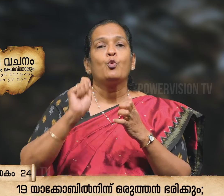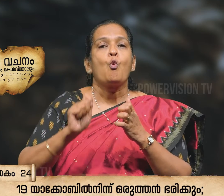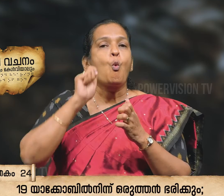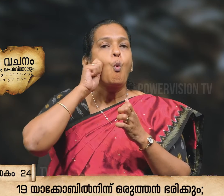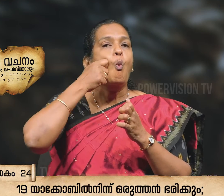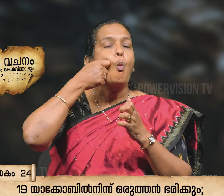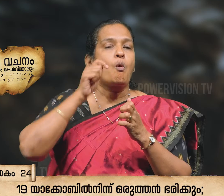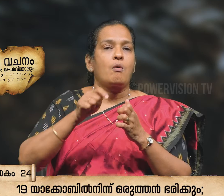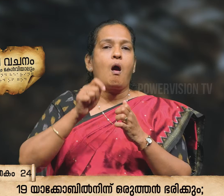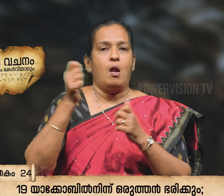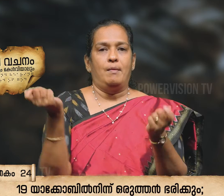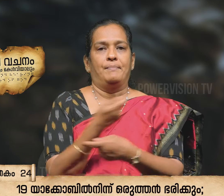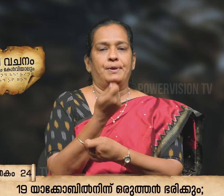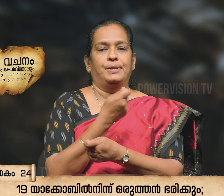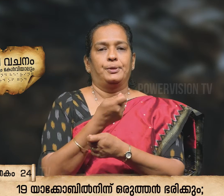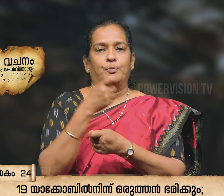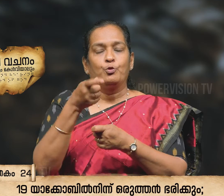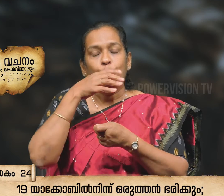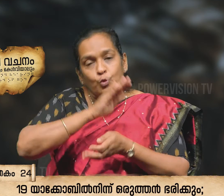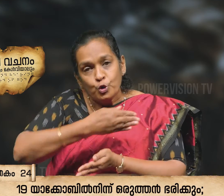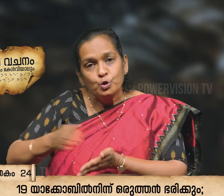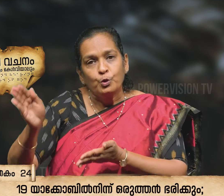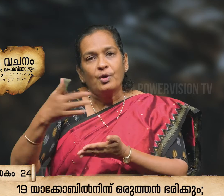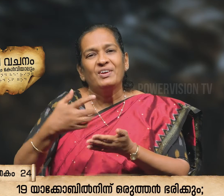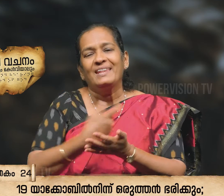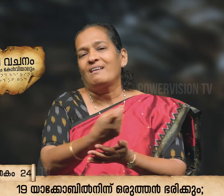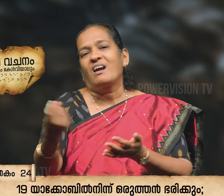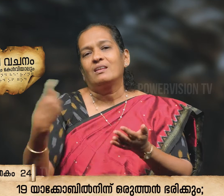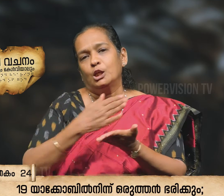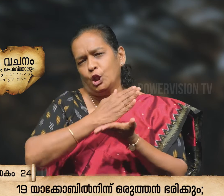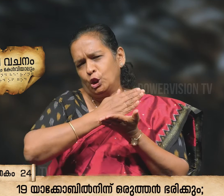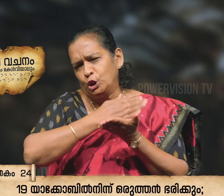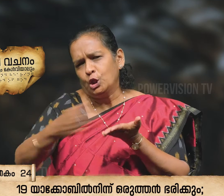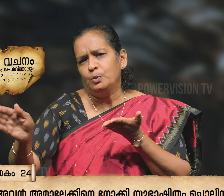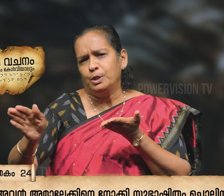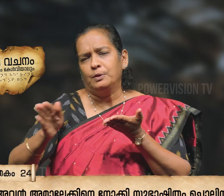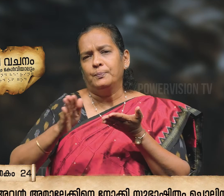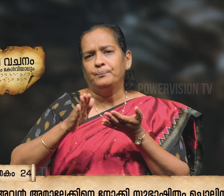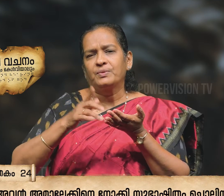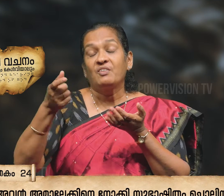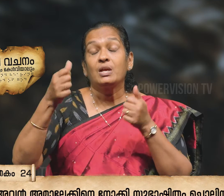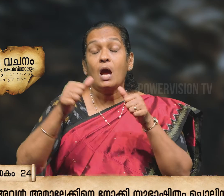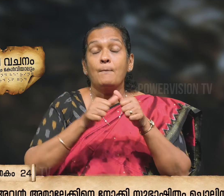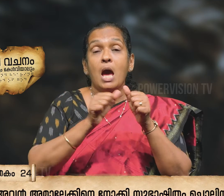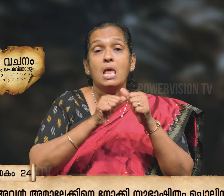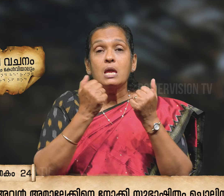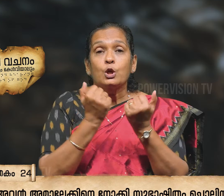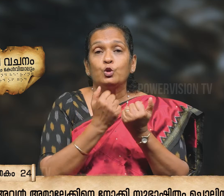ഭരിക്കും, ഒഴിഞ്ഞുപോയവരെ അവൻ നഗരത്തിൽ നിന്ന് നശിപ്പിക്കും. അവൻ അമാലേക്കിനെ നോക്കി